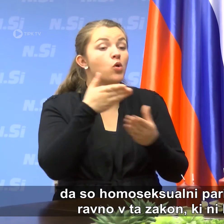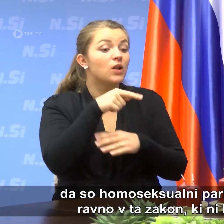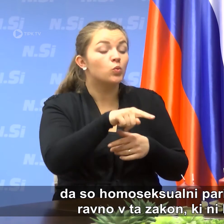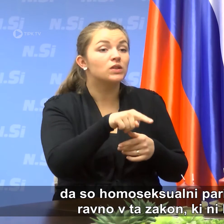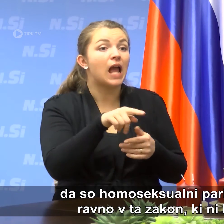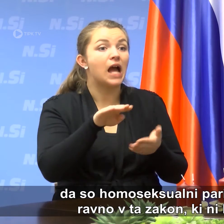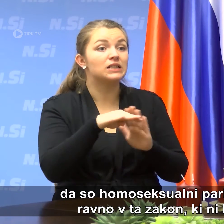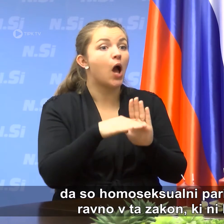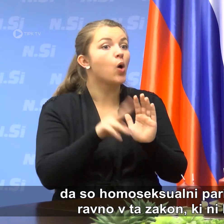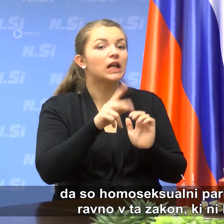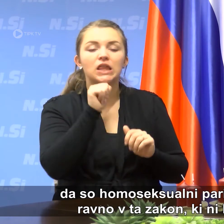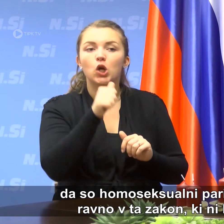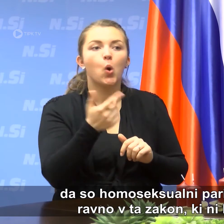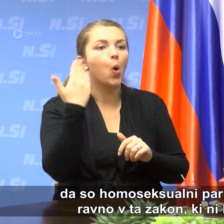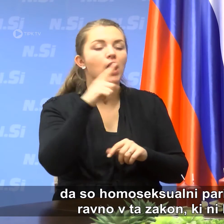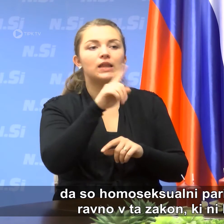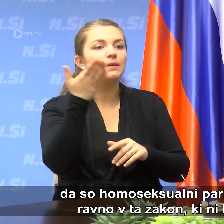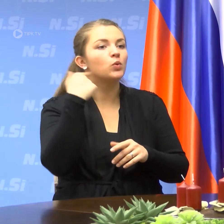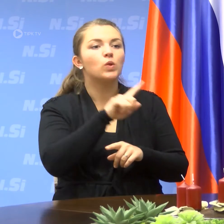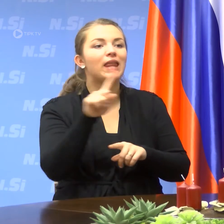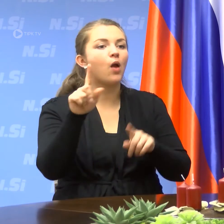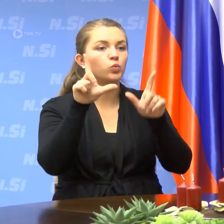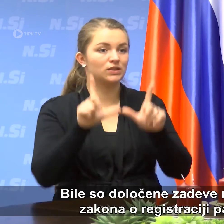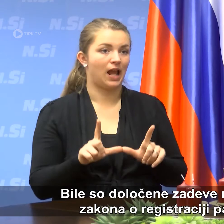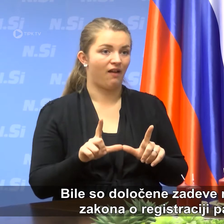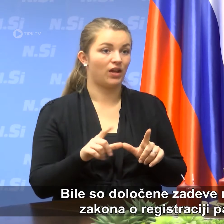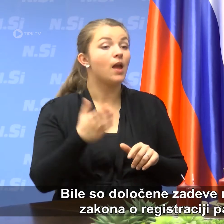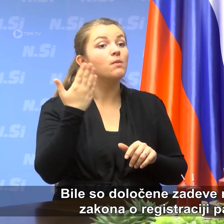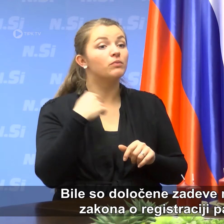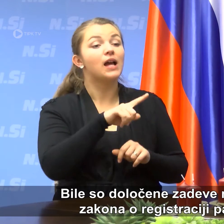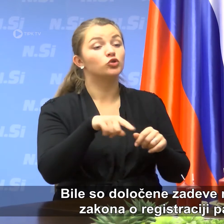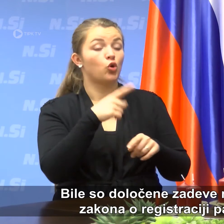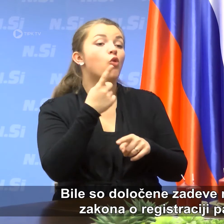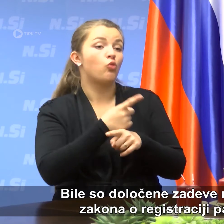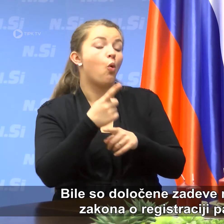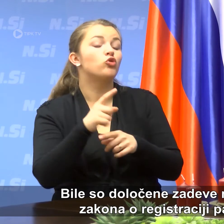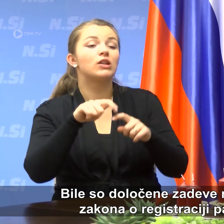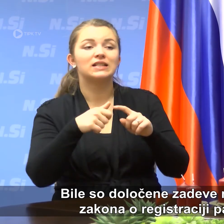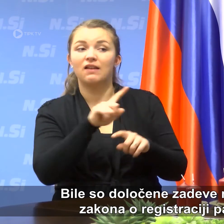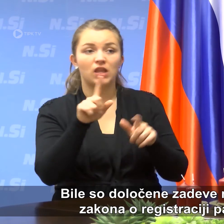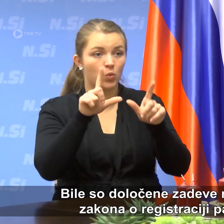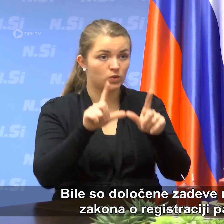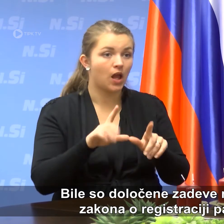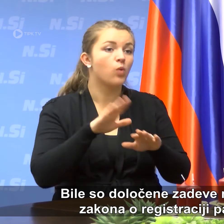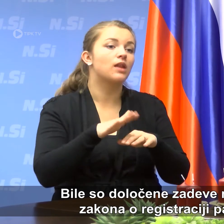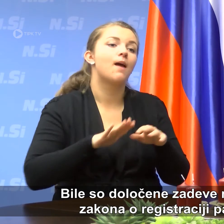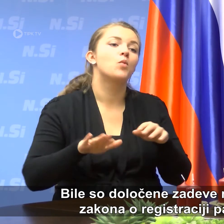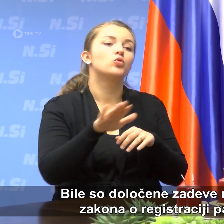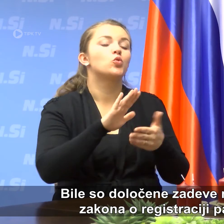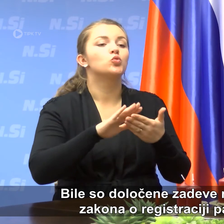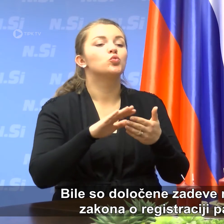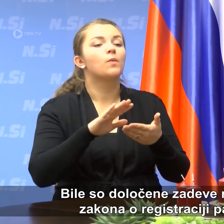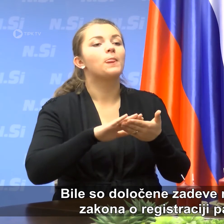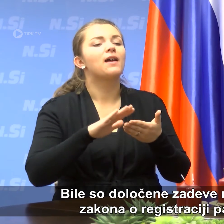bil nikoli neustaven. Bile so določene zadeve neustavne na področju zakona